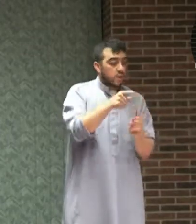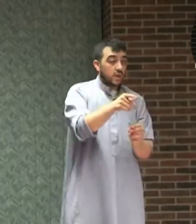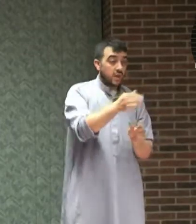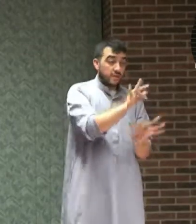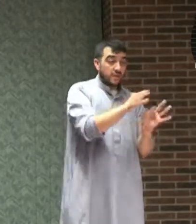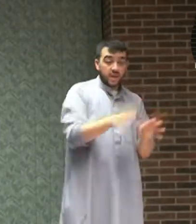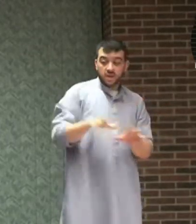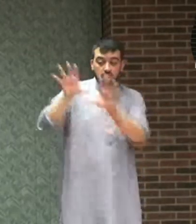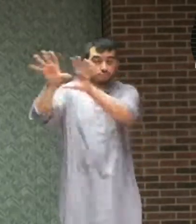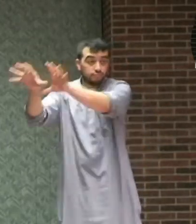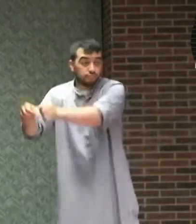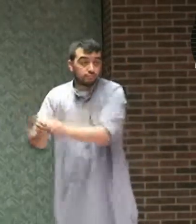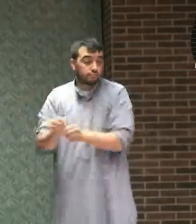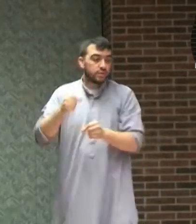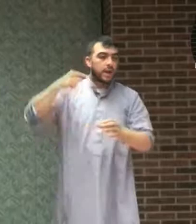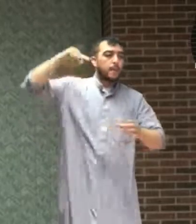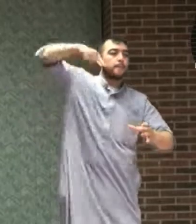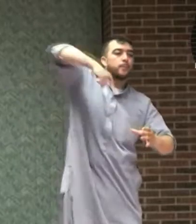dans le puits.